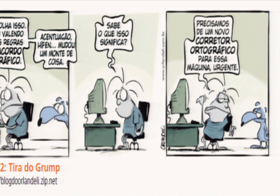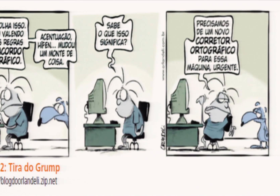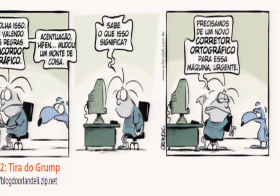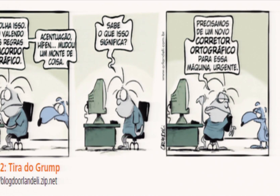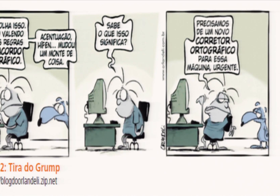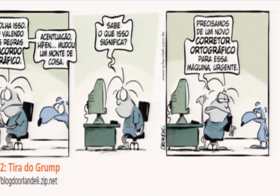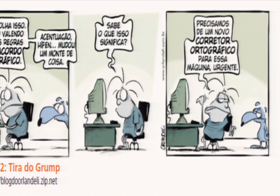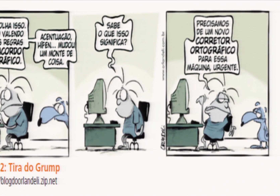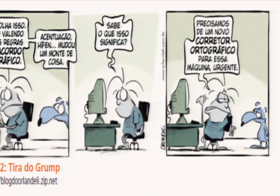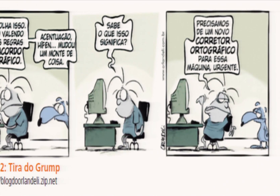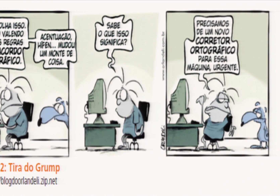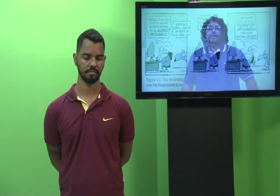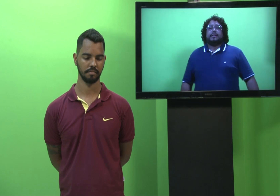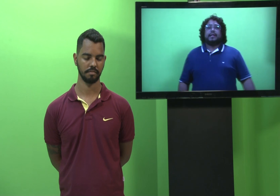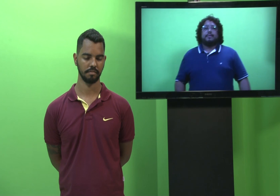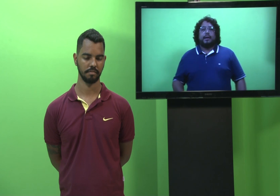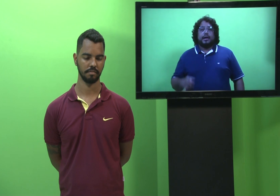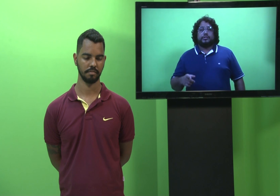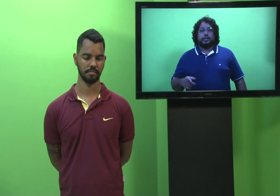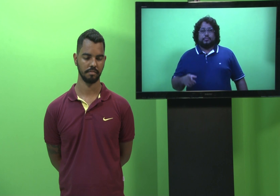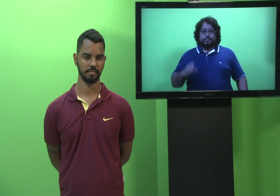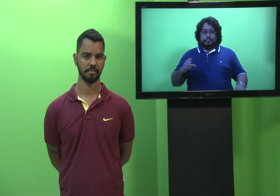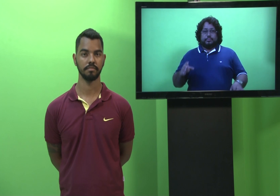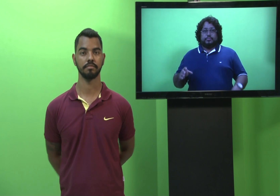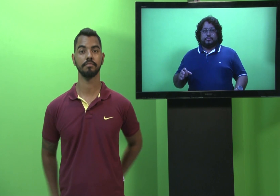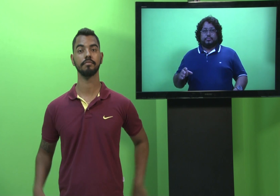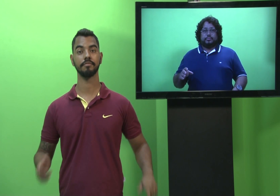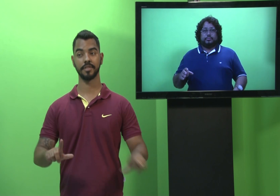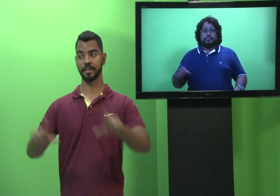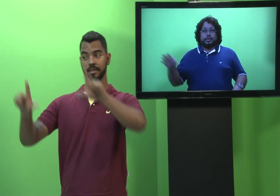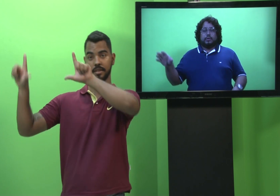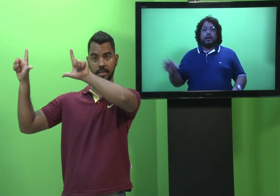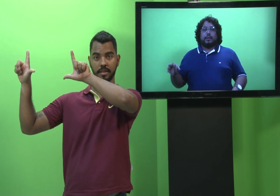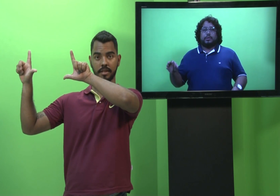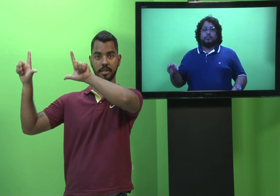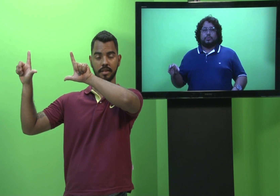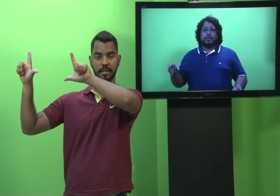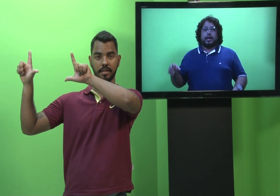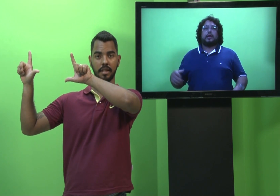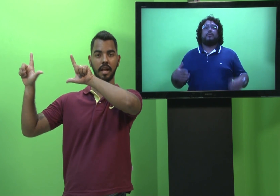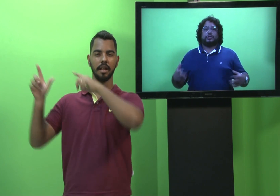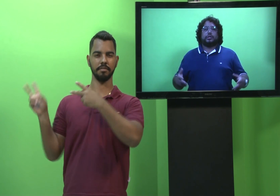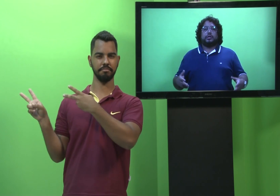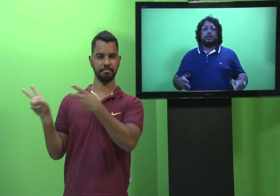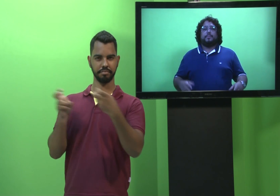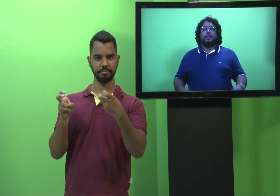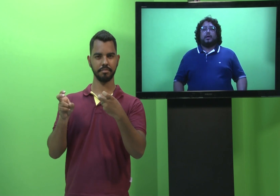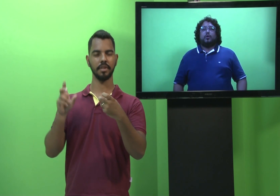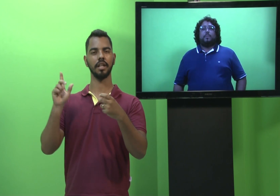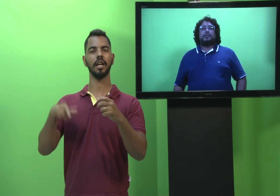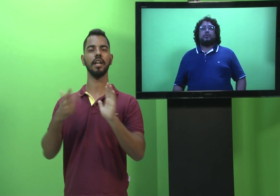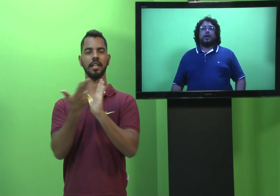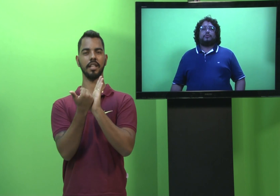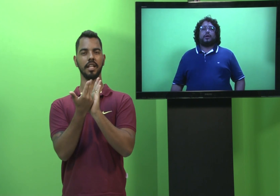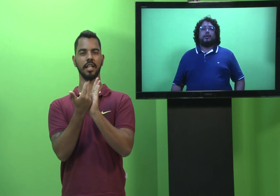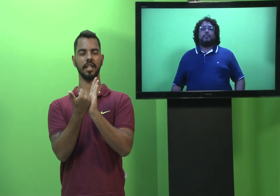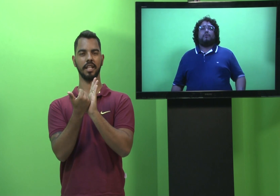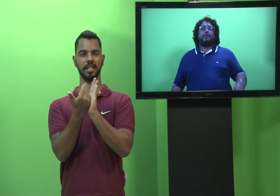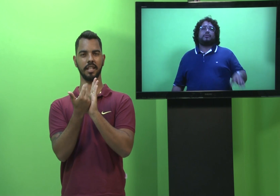máquina urgente. Na imagem que eu acabei de mostrar, que é uma tirinha, o personagem Grump conversa